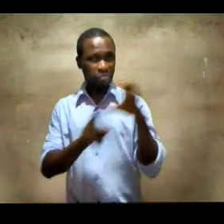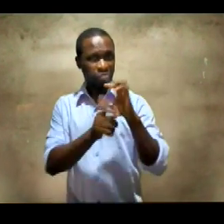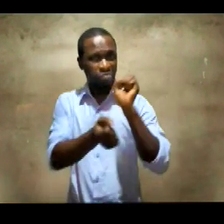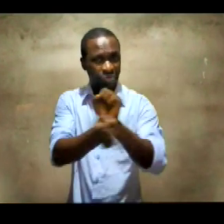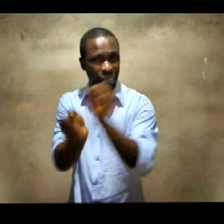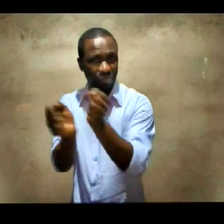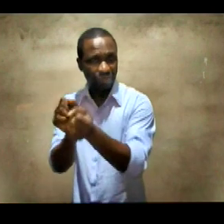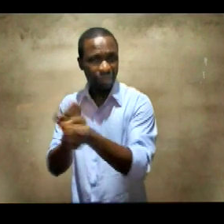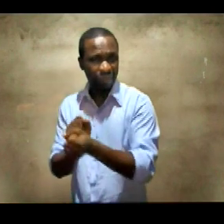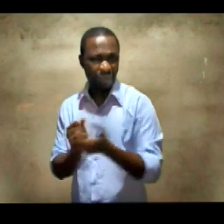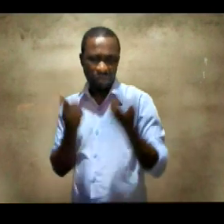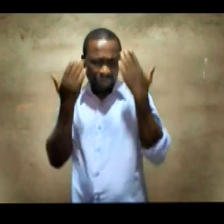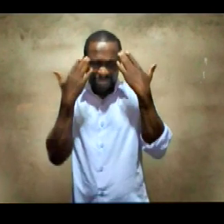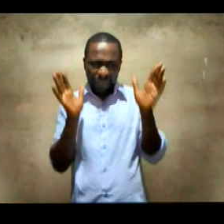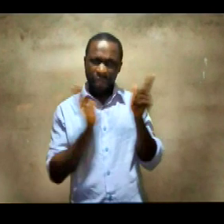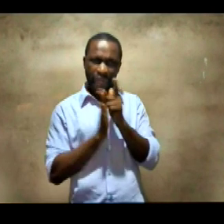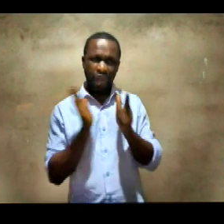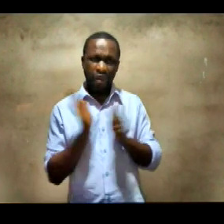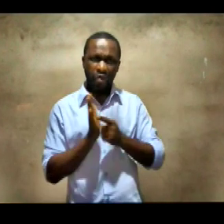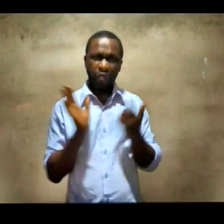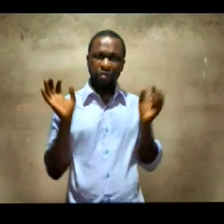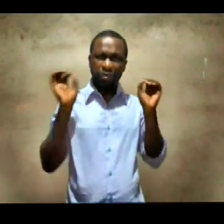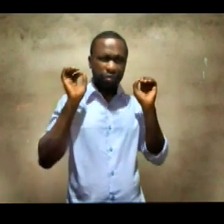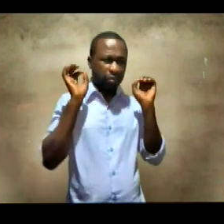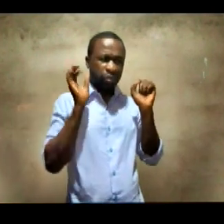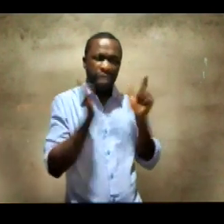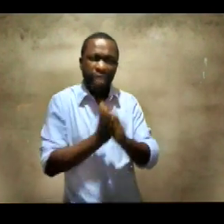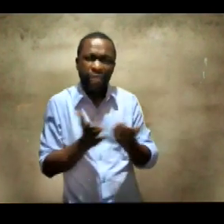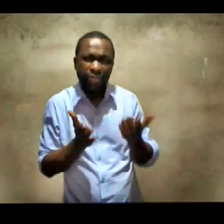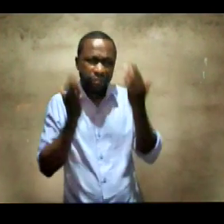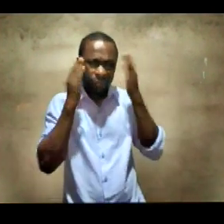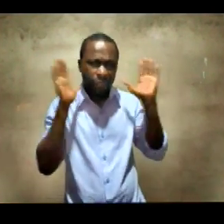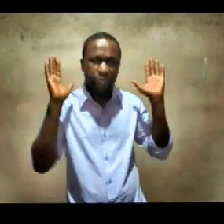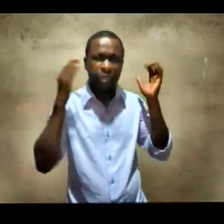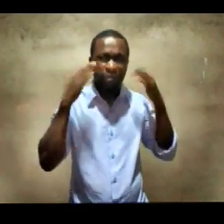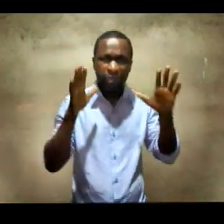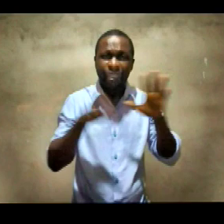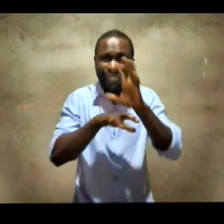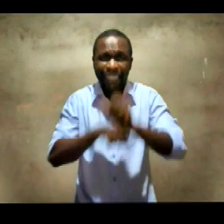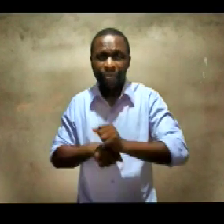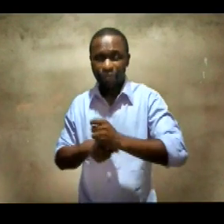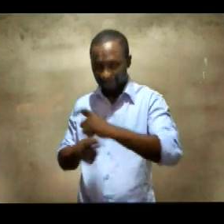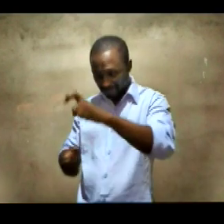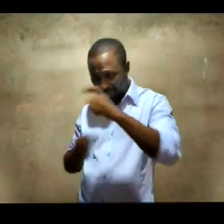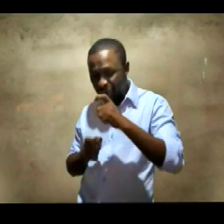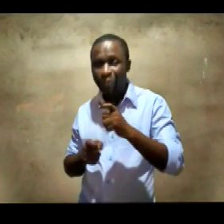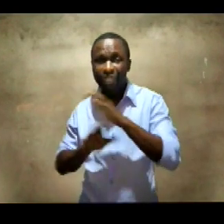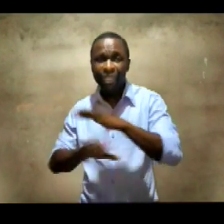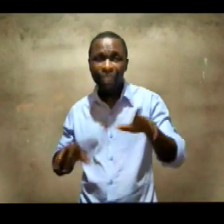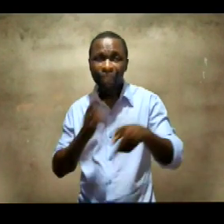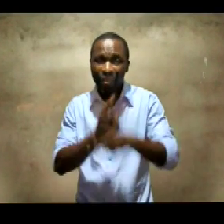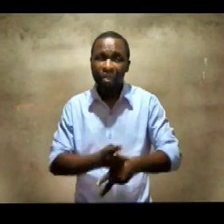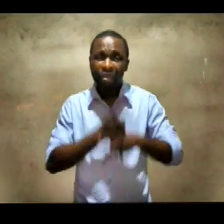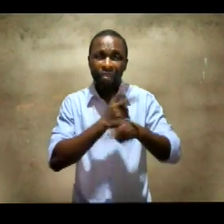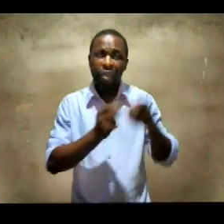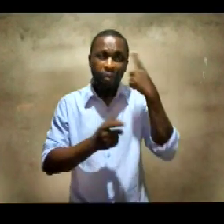qu'ils ne savaient pas qu'il était illégal d'enchaîner des enfants. Les parents au Sénégal ont l'habitude de confier des enfants considérés comme récalcitrants à